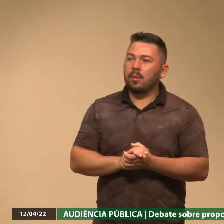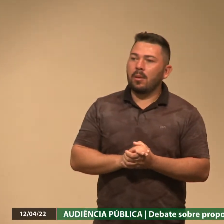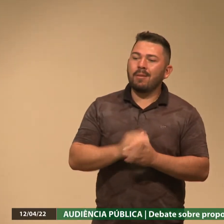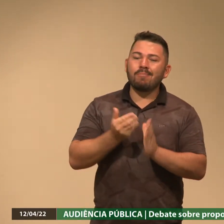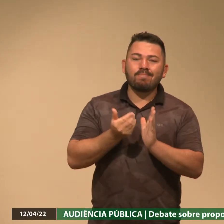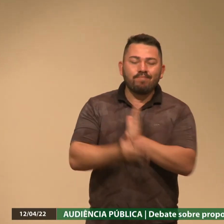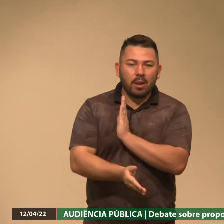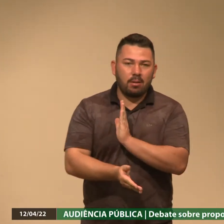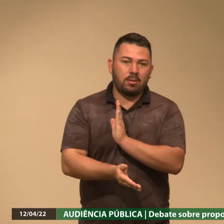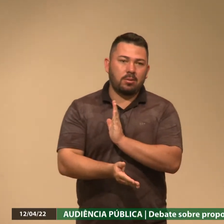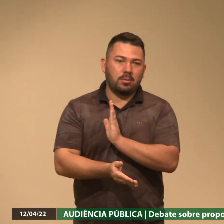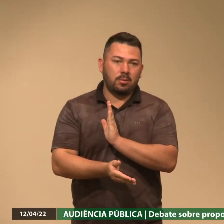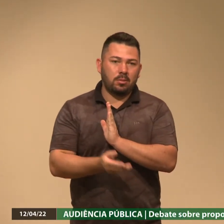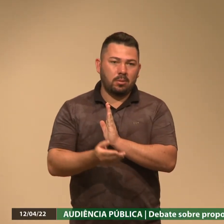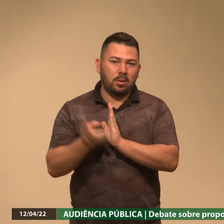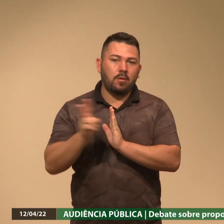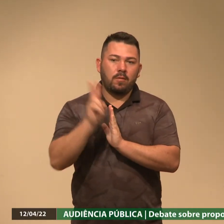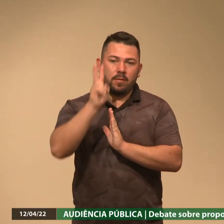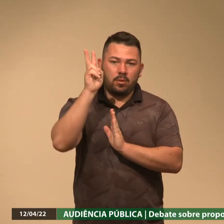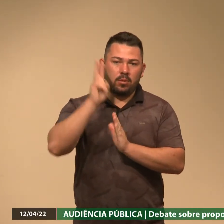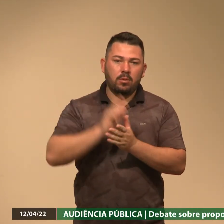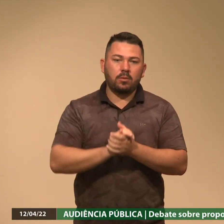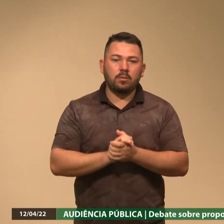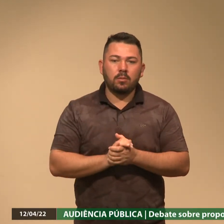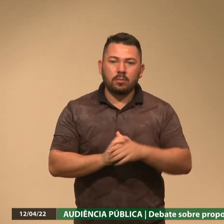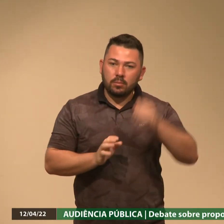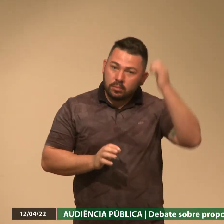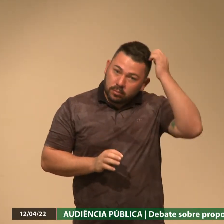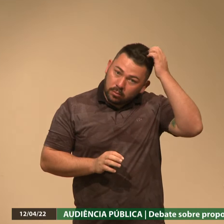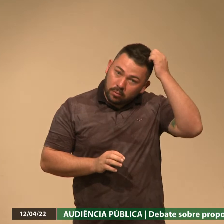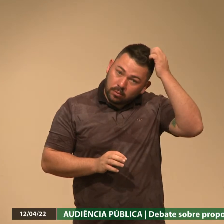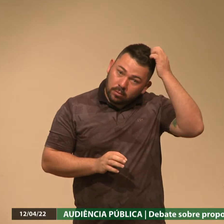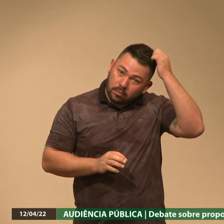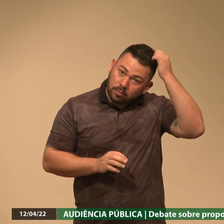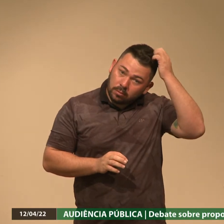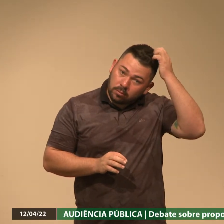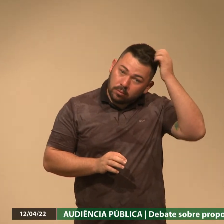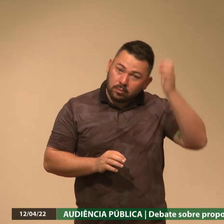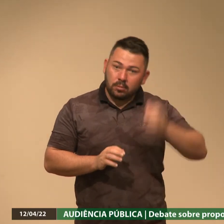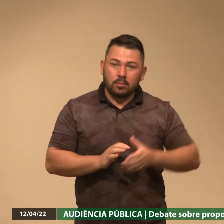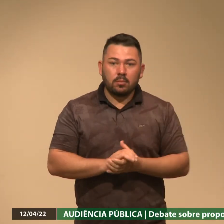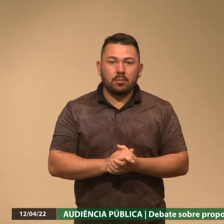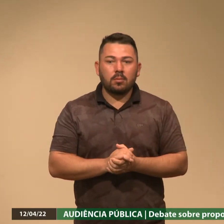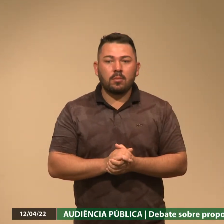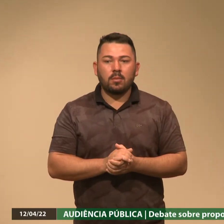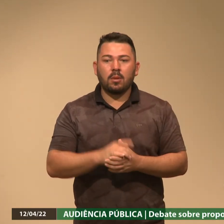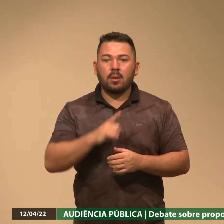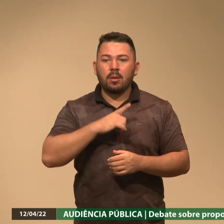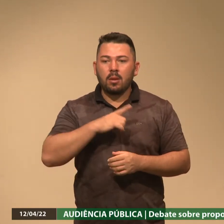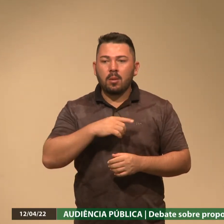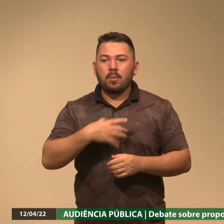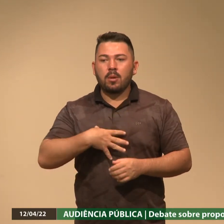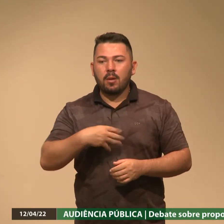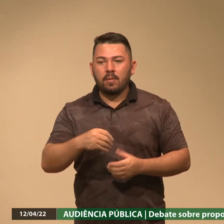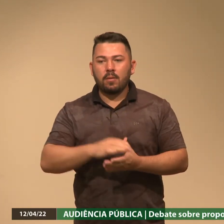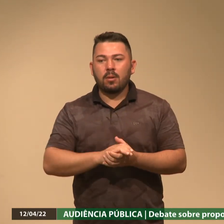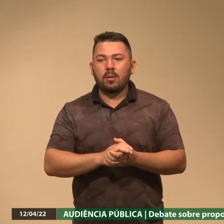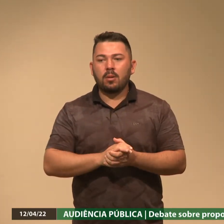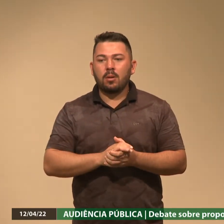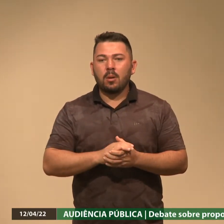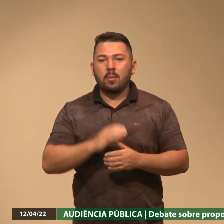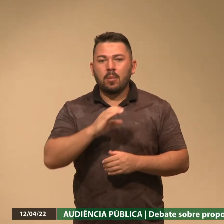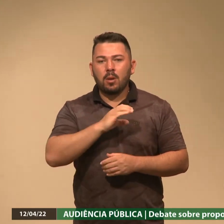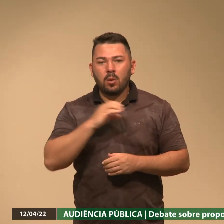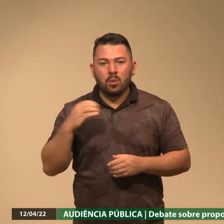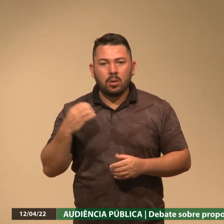perde avalia Oi Aline enteada me o meu irmão minha cunhada